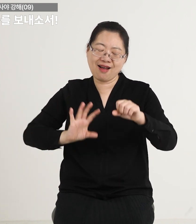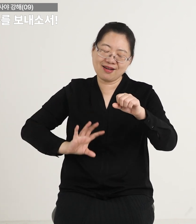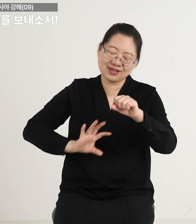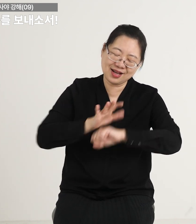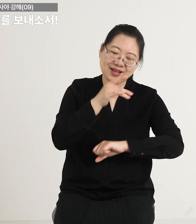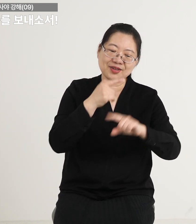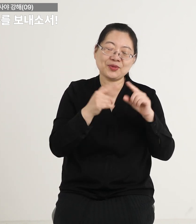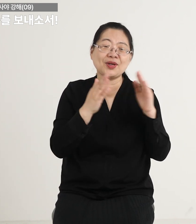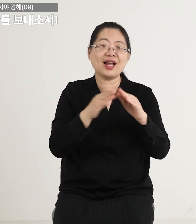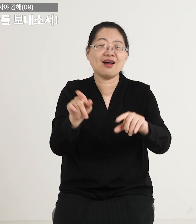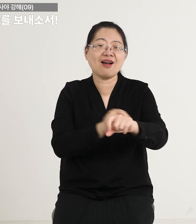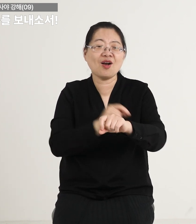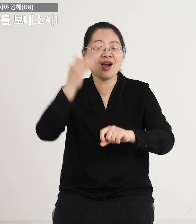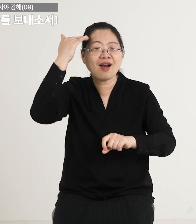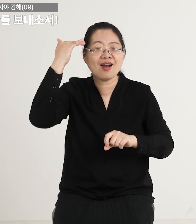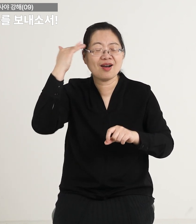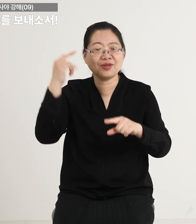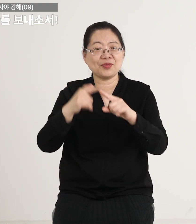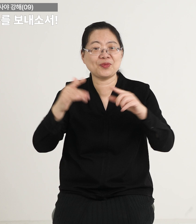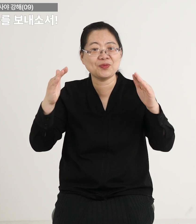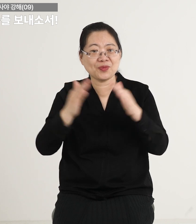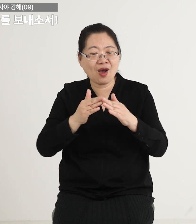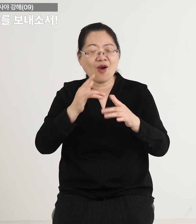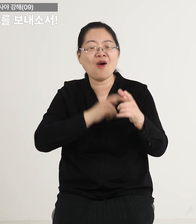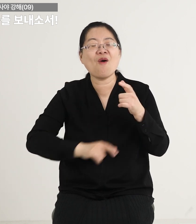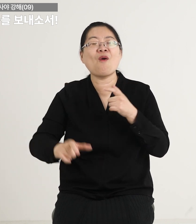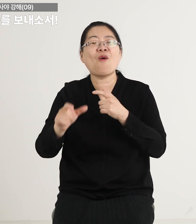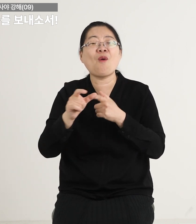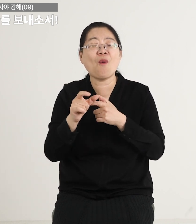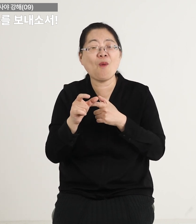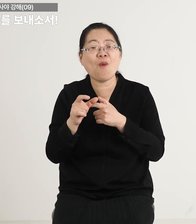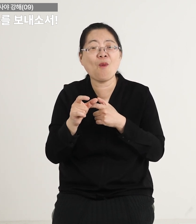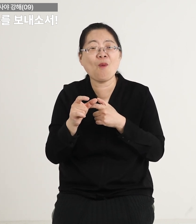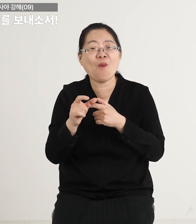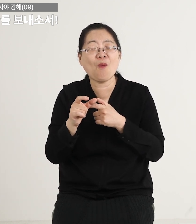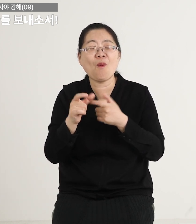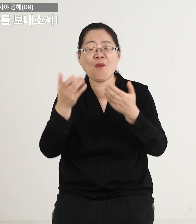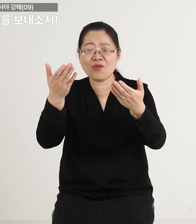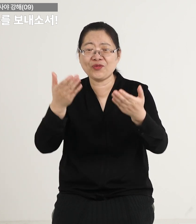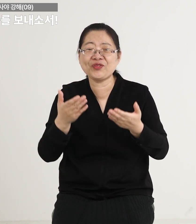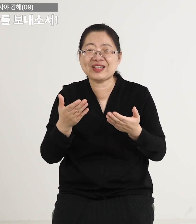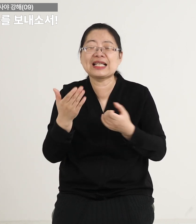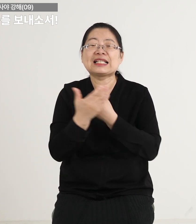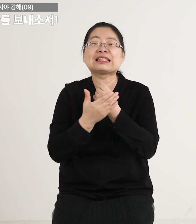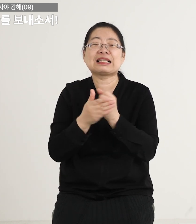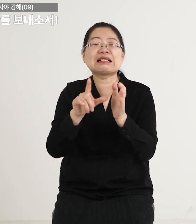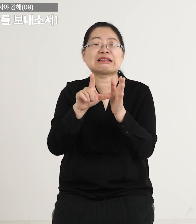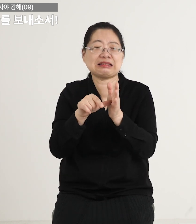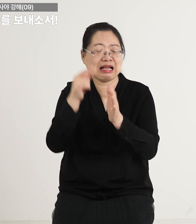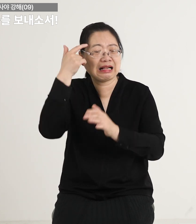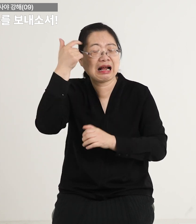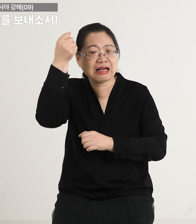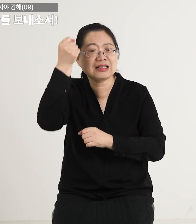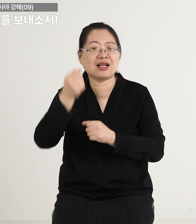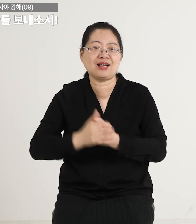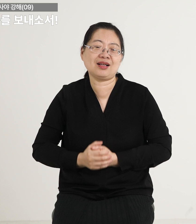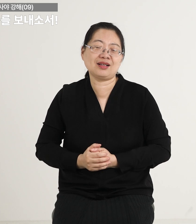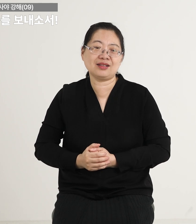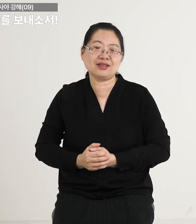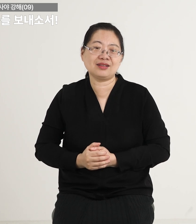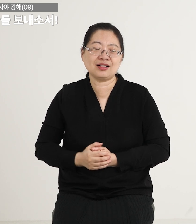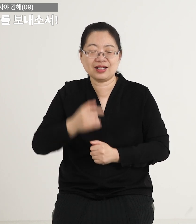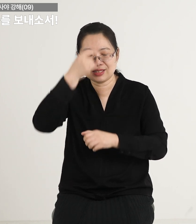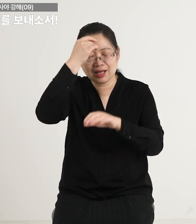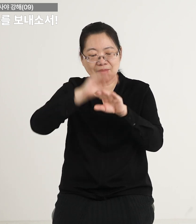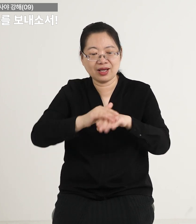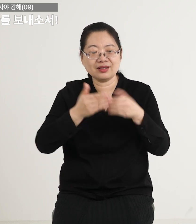세계교회, 특별히 한국교회에 더없이 주신 절호의 기회라고 나는 생각한다. 예배도